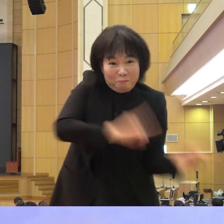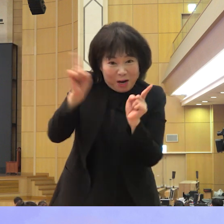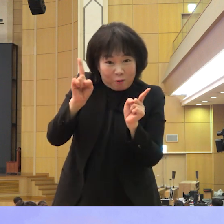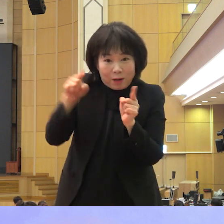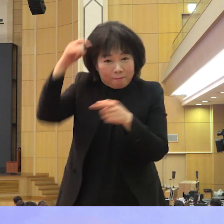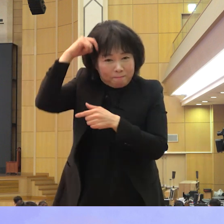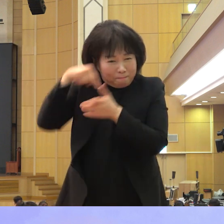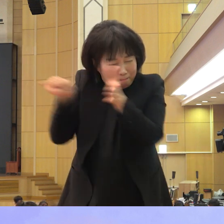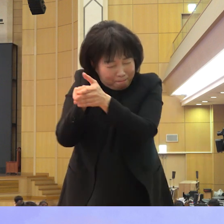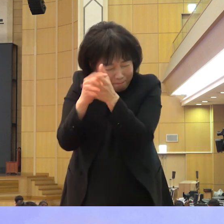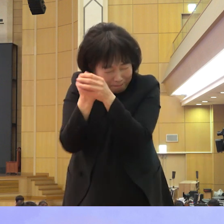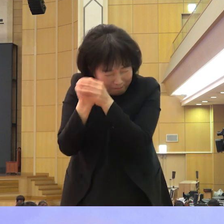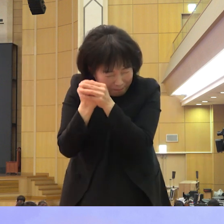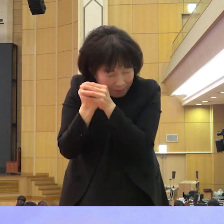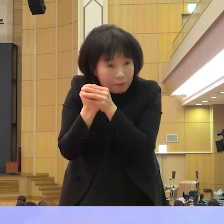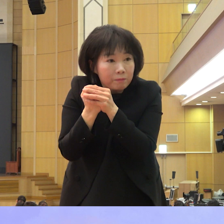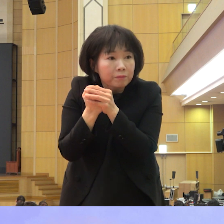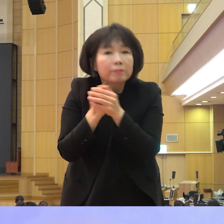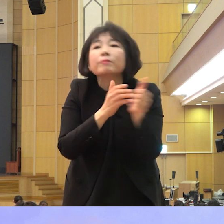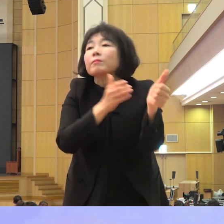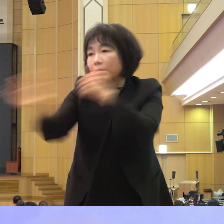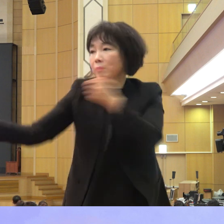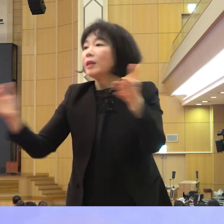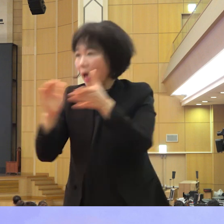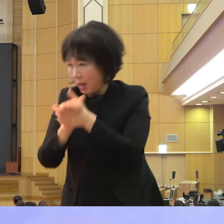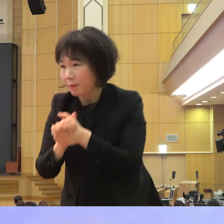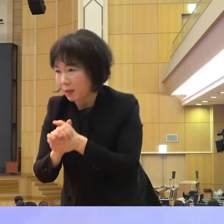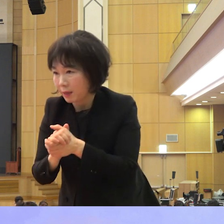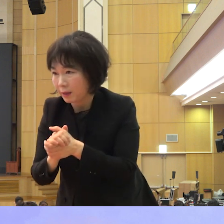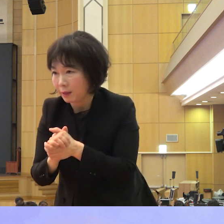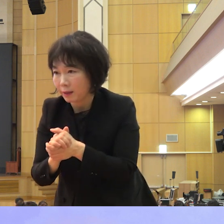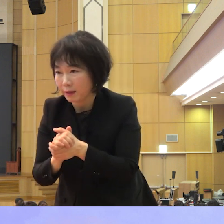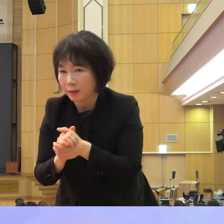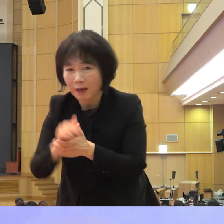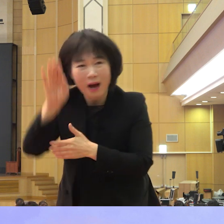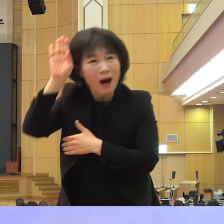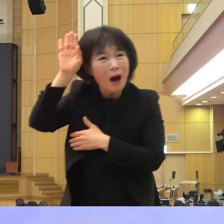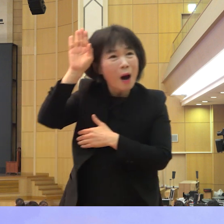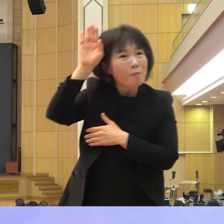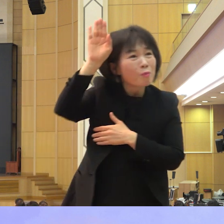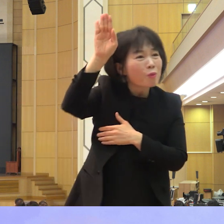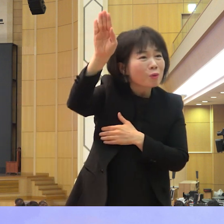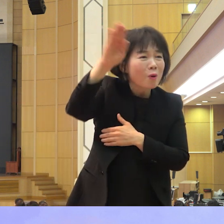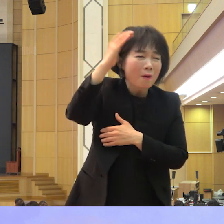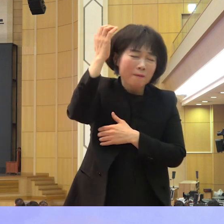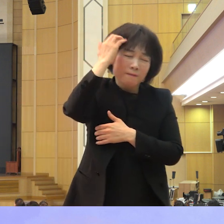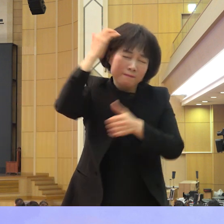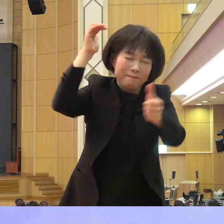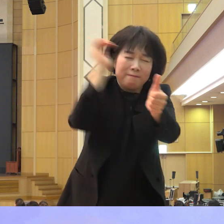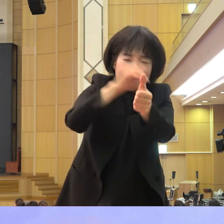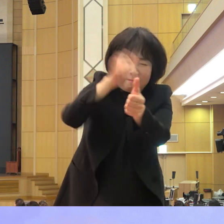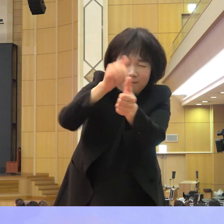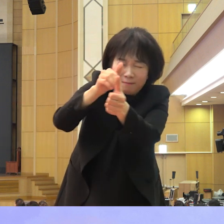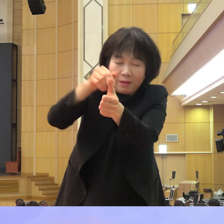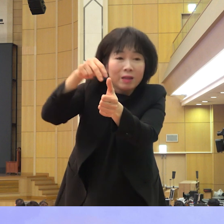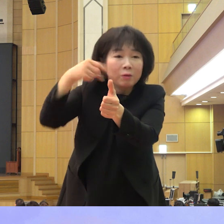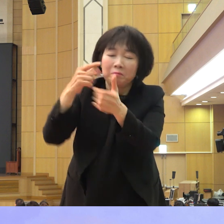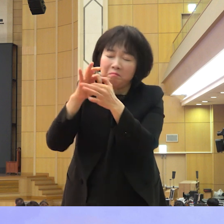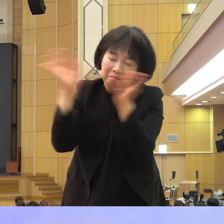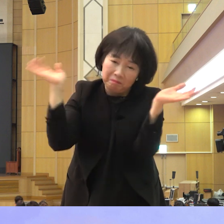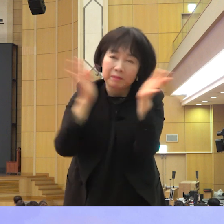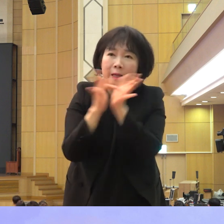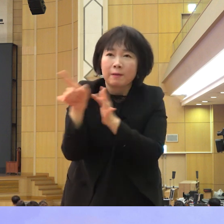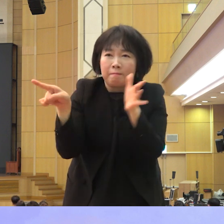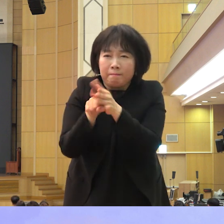말씀이든 계시록 말씀이든 결국은 예수 믿고 그 다음에 환난과 핍박에도 끝까지 예수 믿는